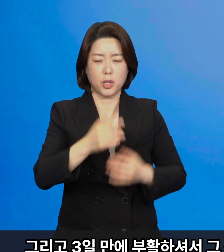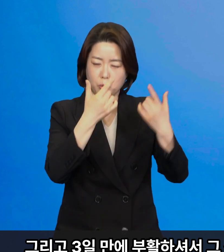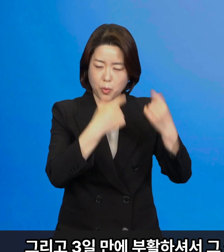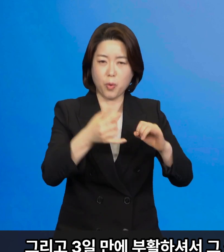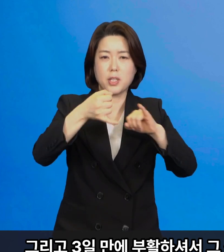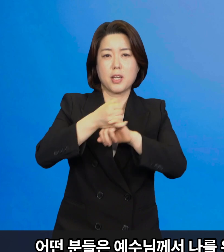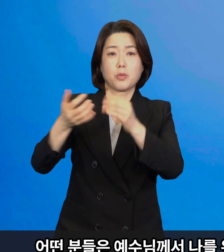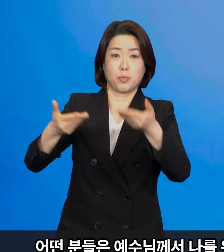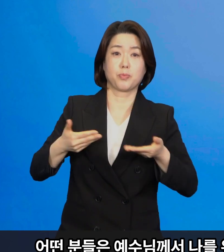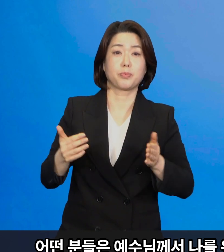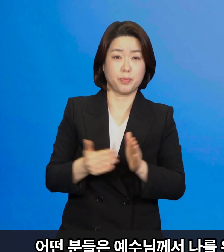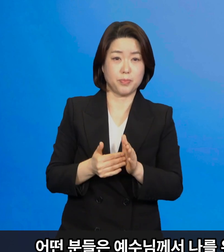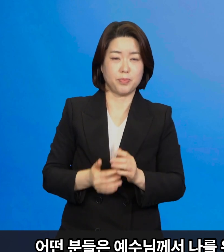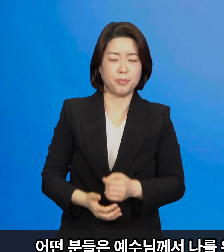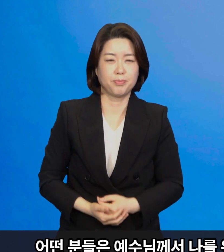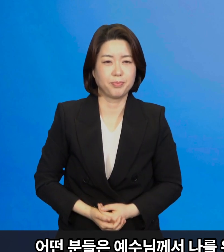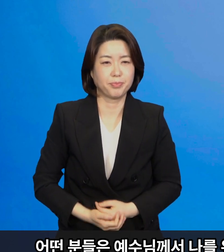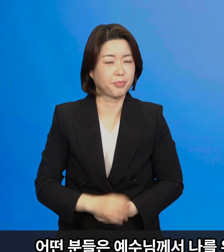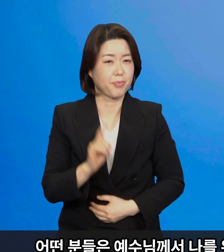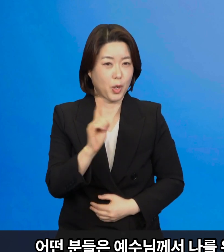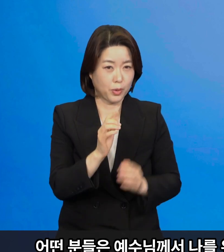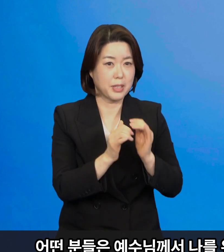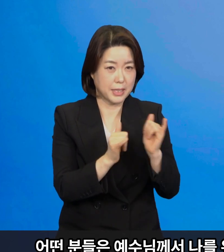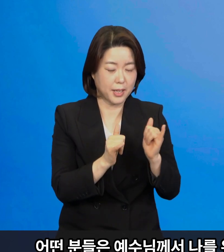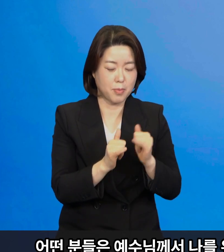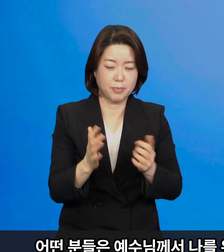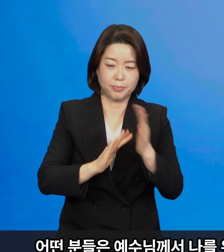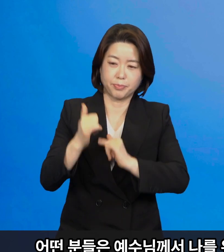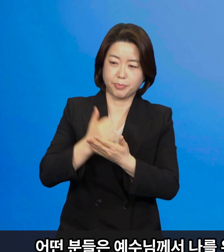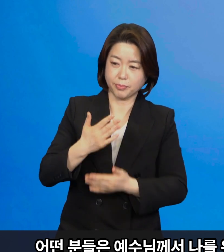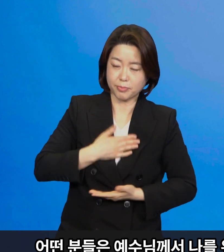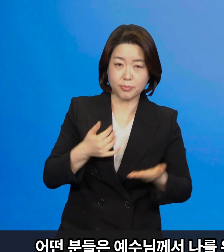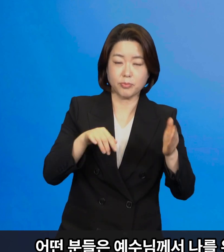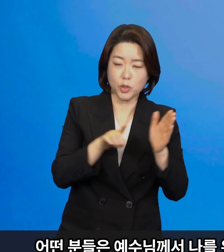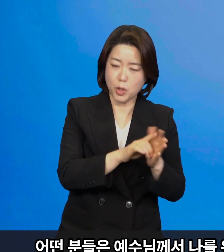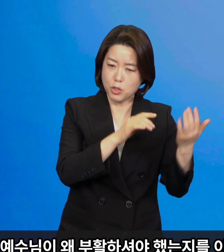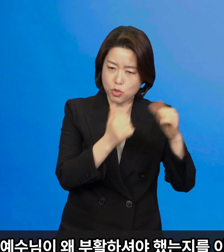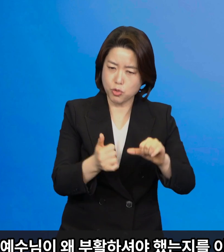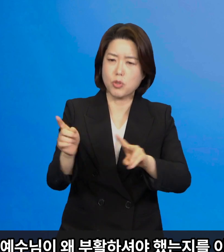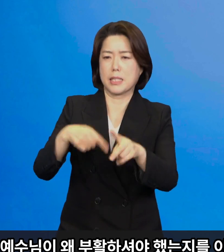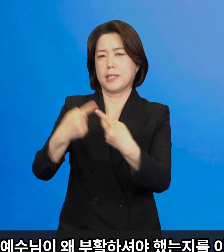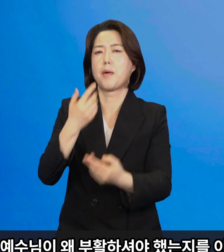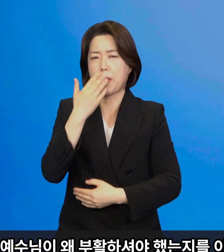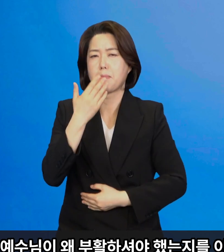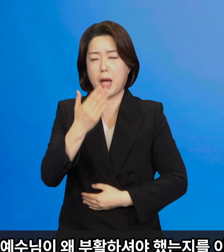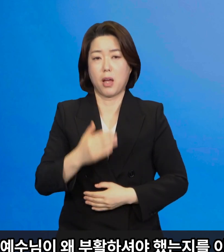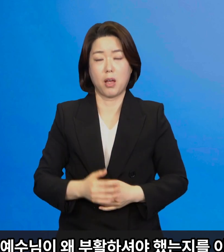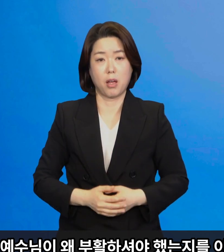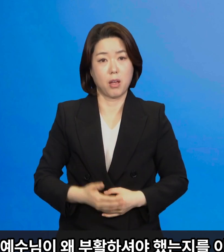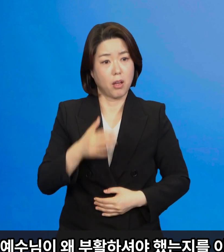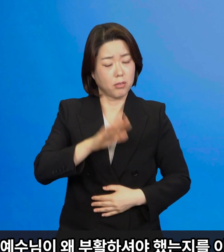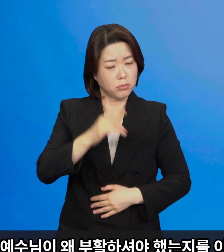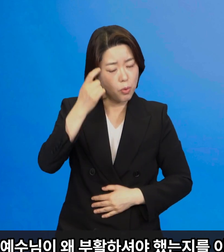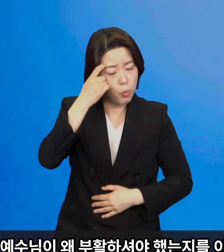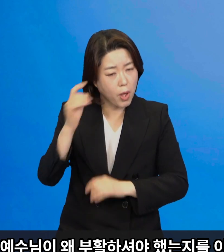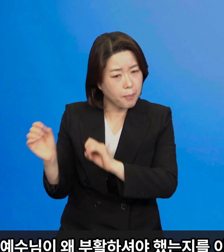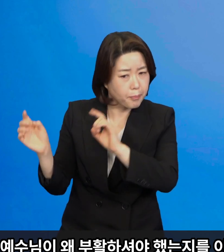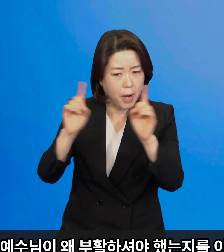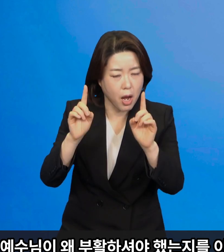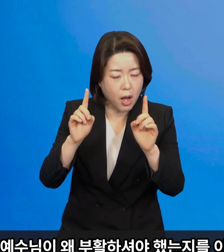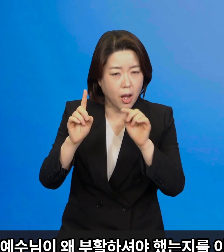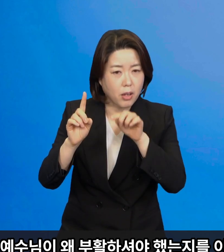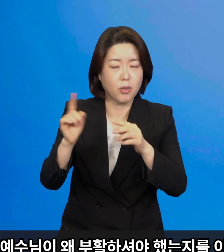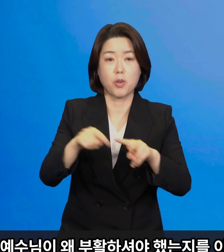약속하셨습니다. 어떤 분들은 예수님께서 나를 위해서 죽으신 것은 이해가 가는데 예수님이 왜 부활하셔야 했는지를